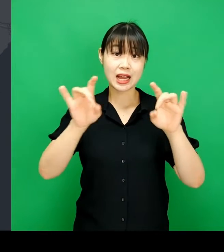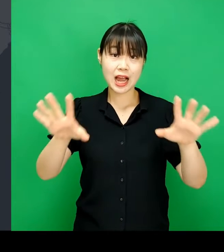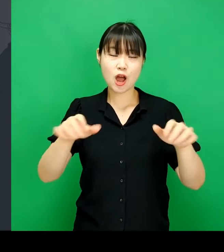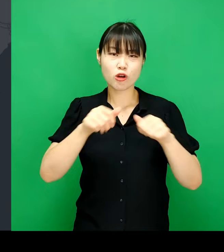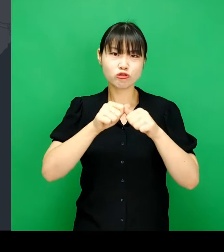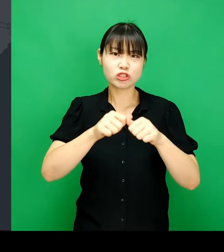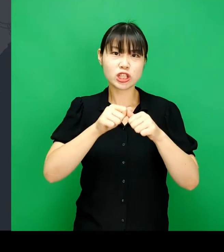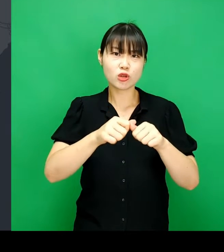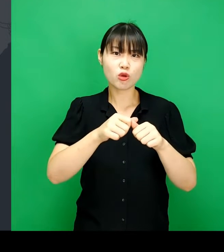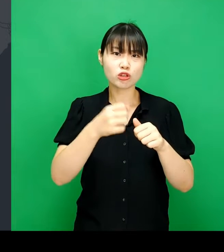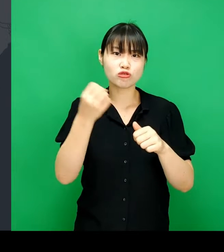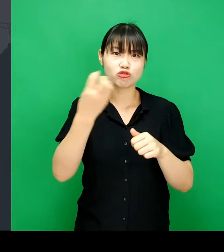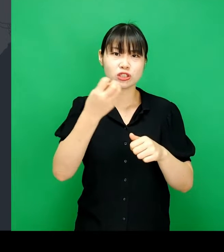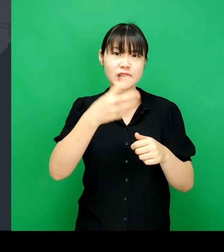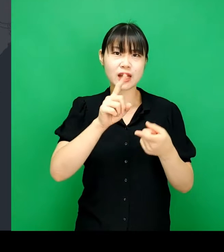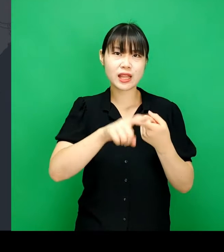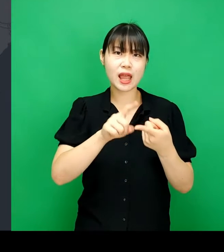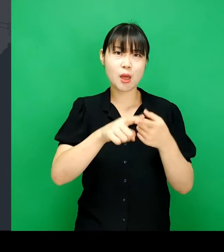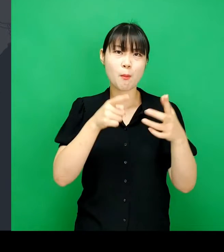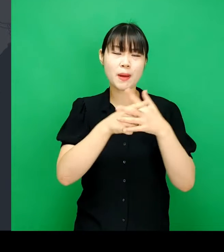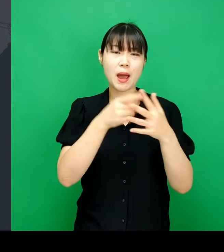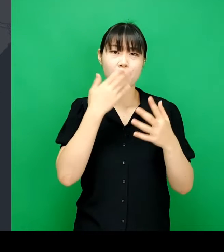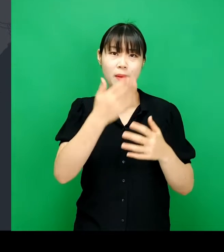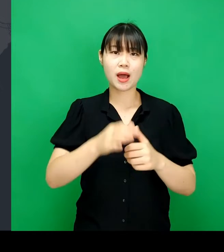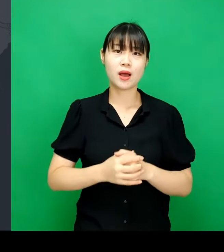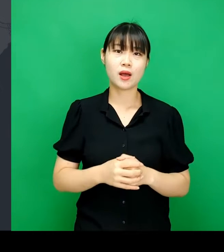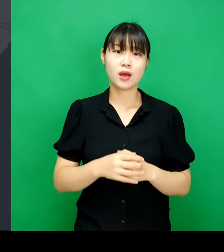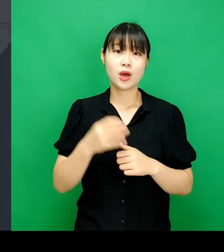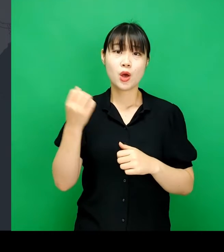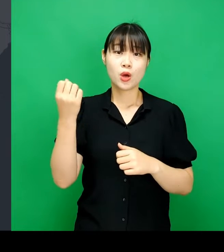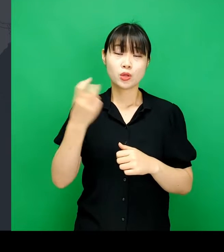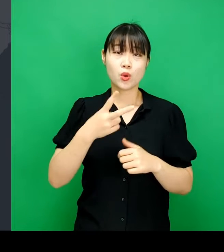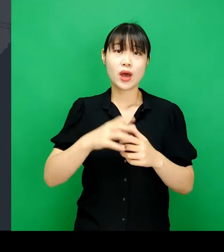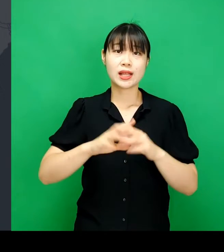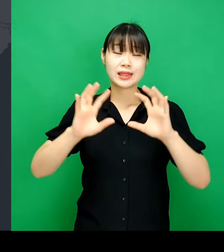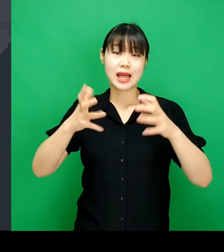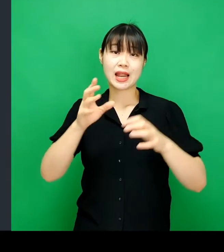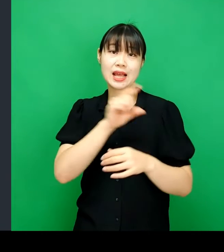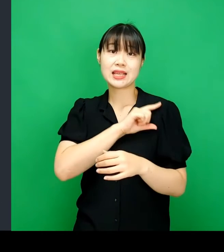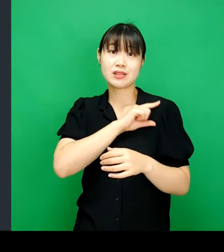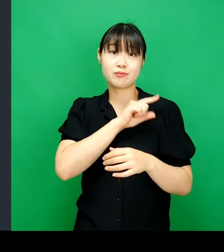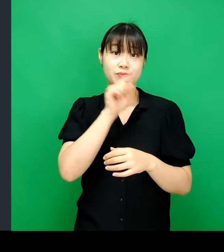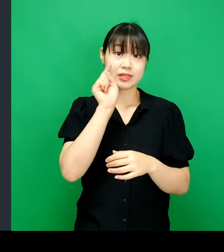커서를 올리면서 나라별로 구체적인 수치를 확인할 수 있습니다.